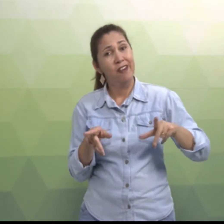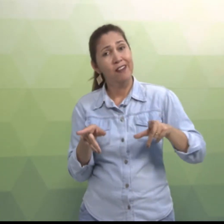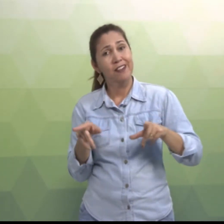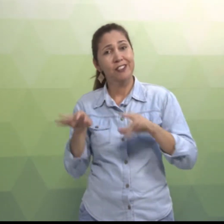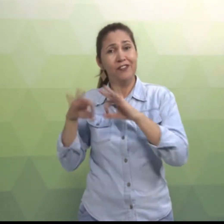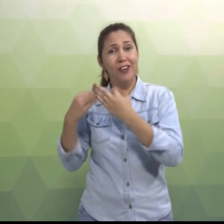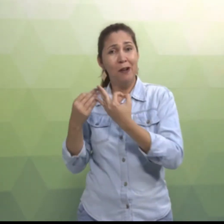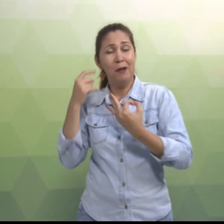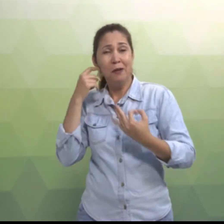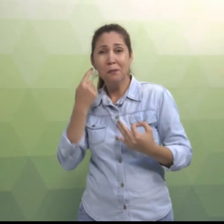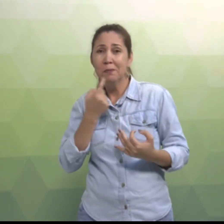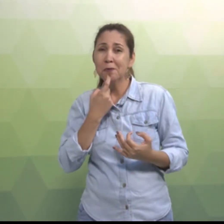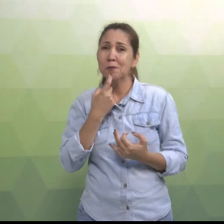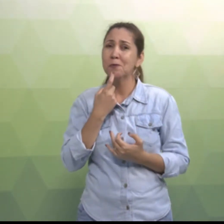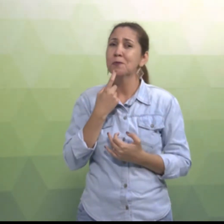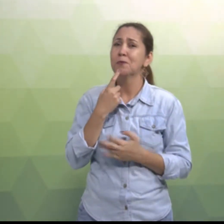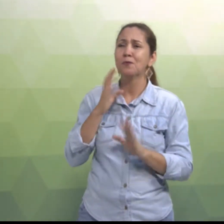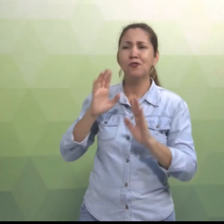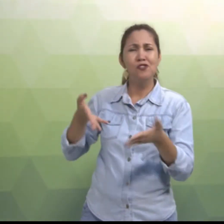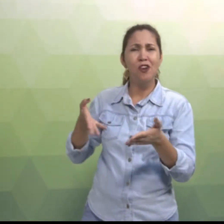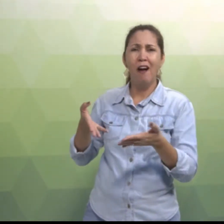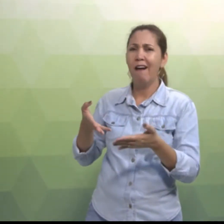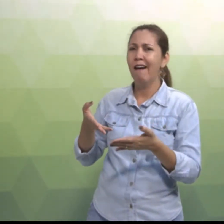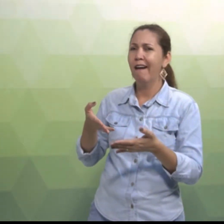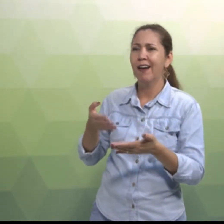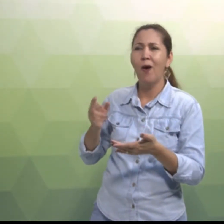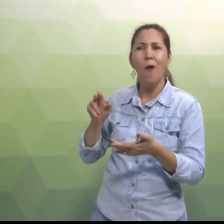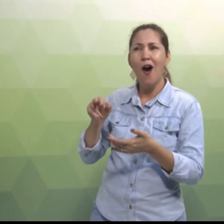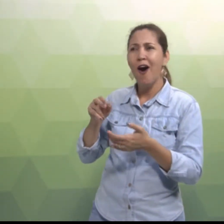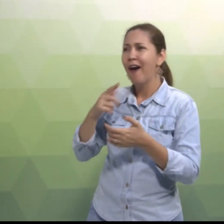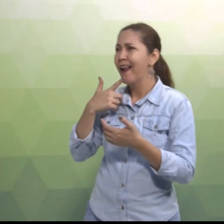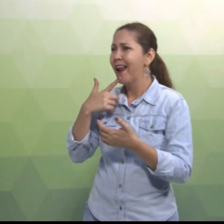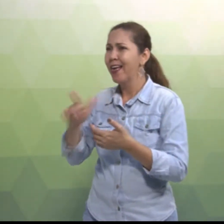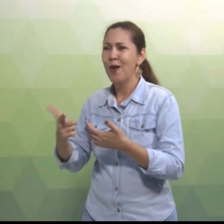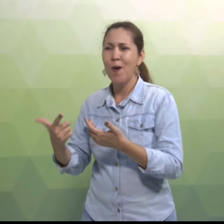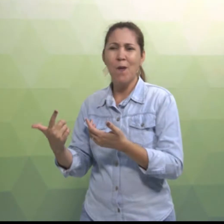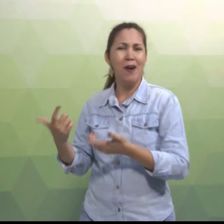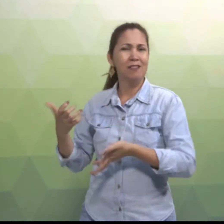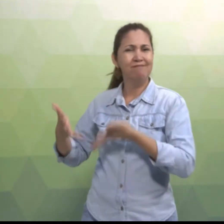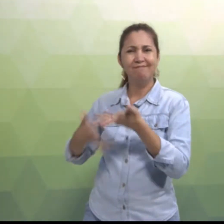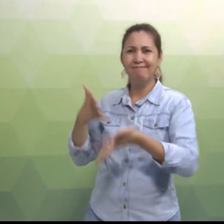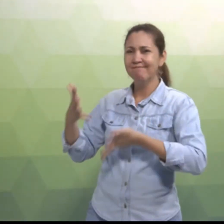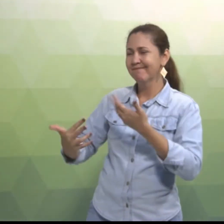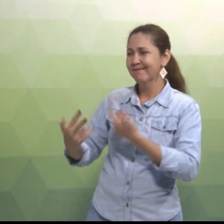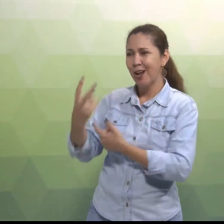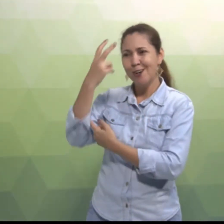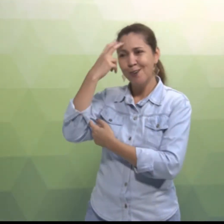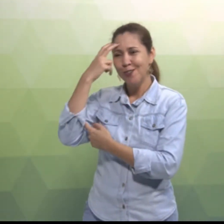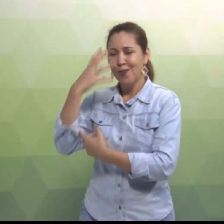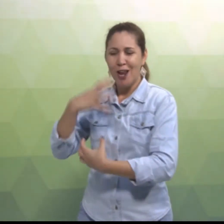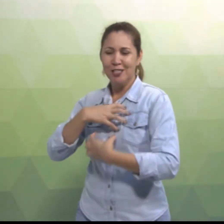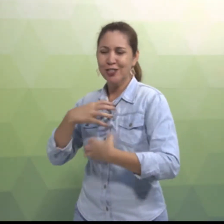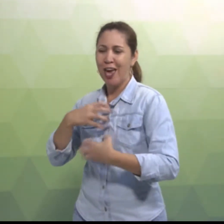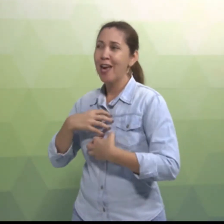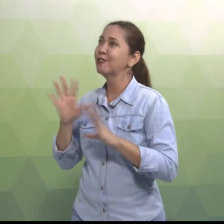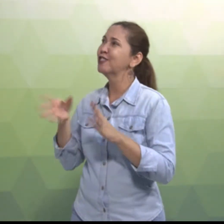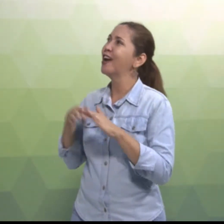Existem as diferenças linguísticas. Já quando a família é de surdos, existe ali uma mesma língua, a língua de sinais,